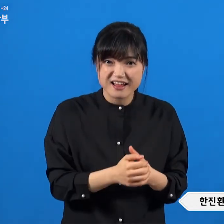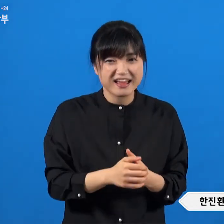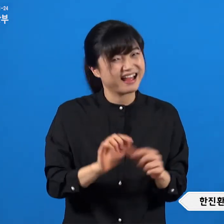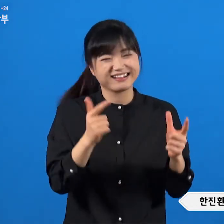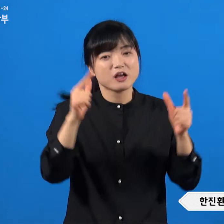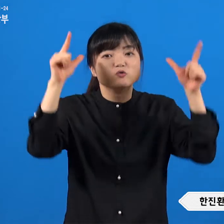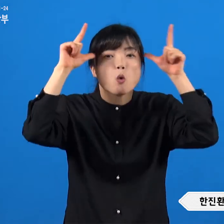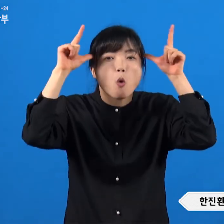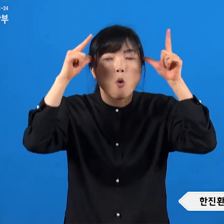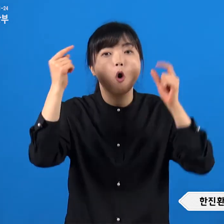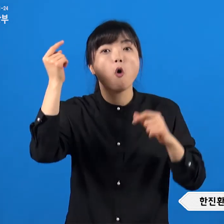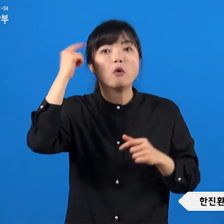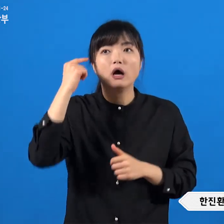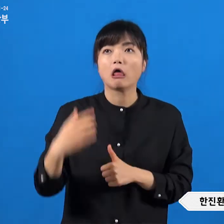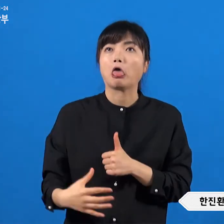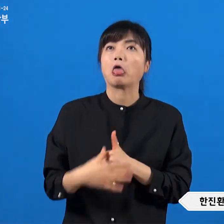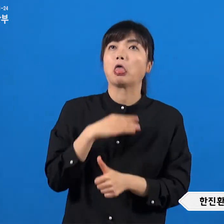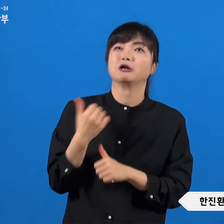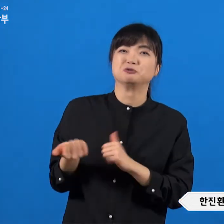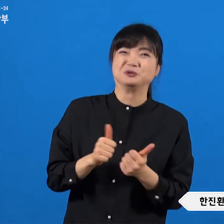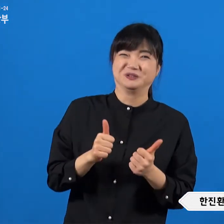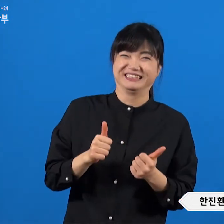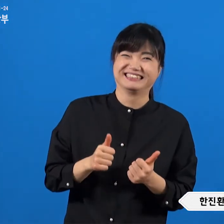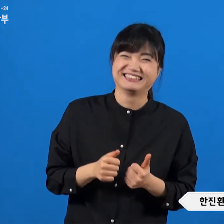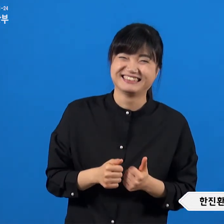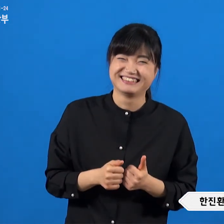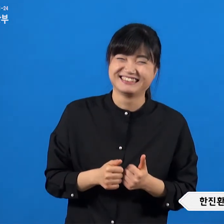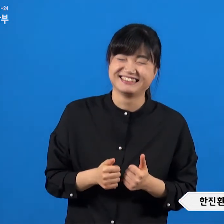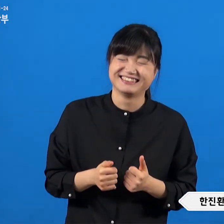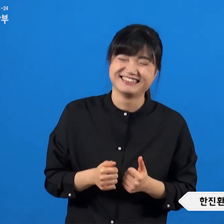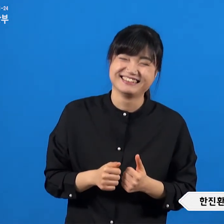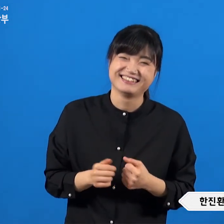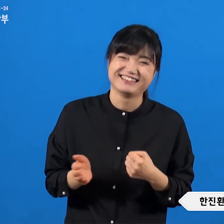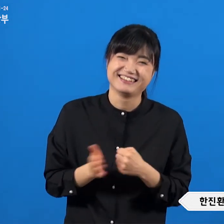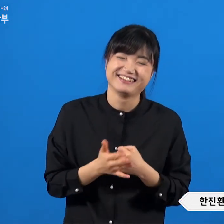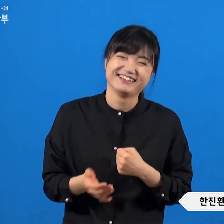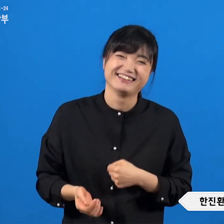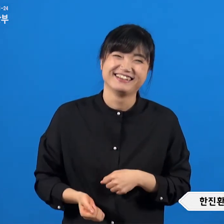송아지입니다. 송아지, 자기가 죽어야 되기 때문에.